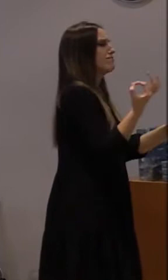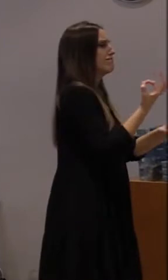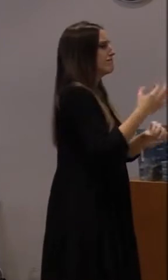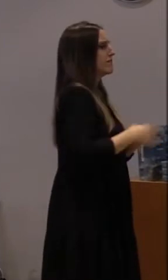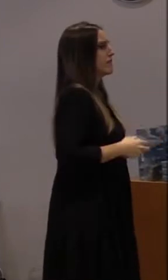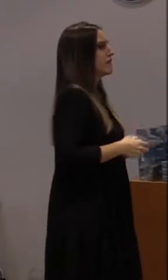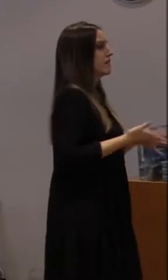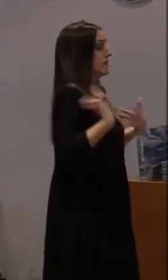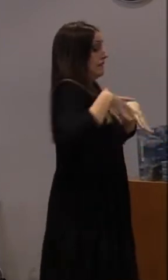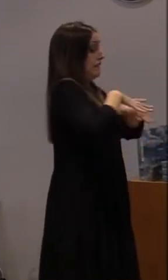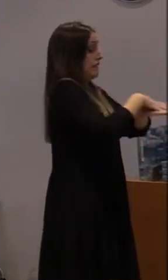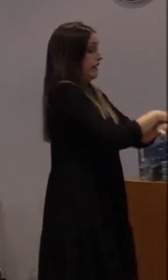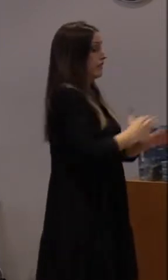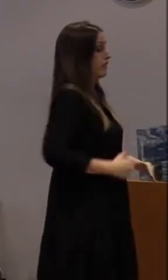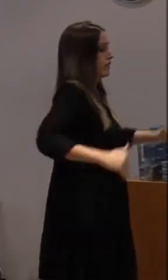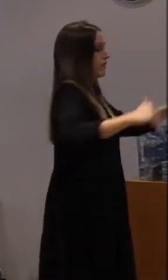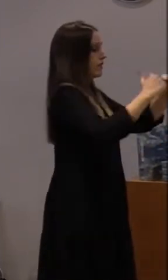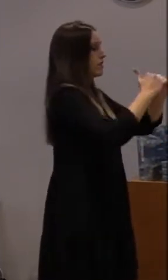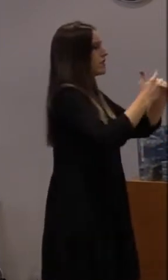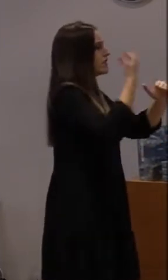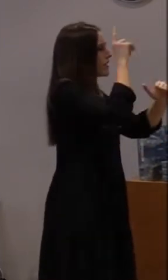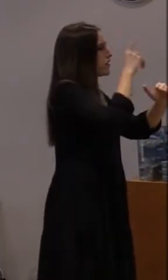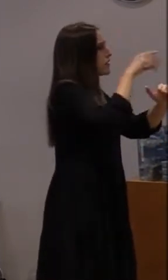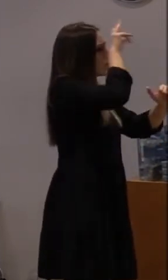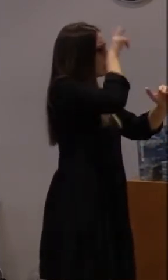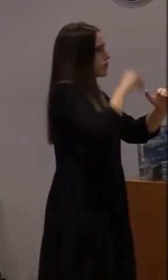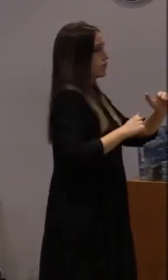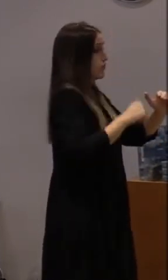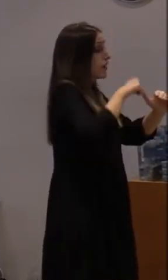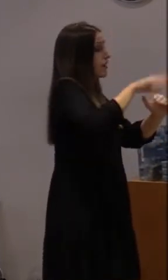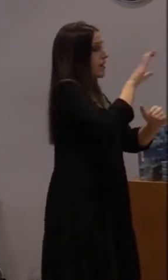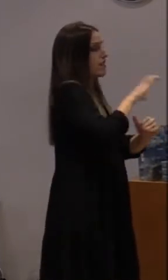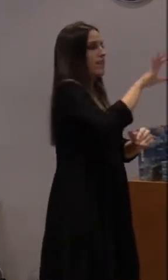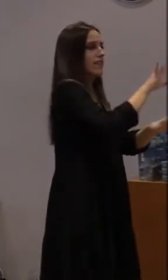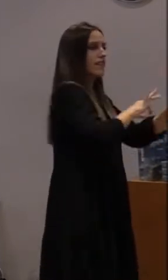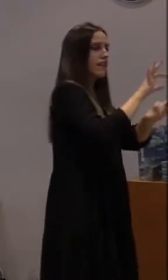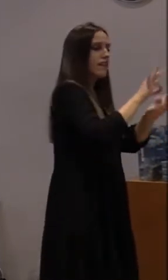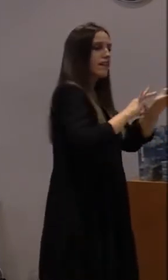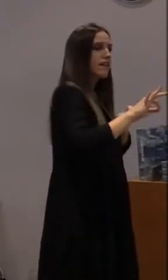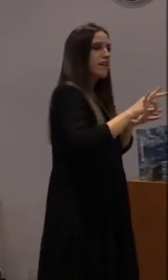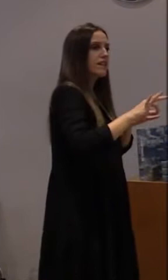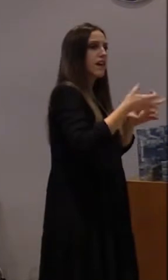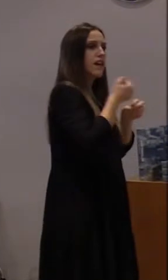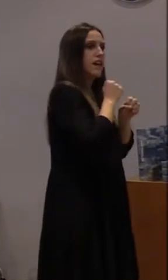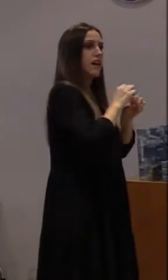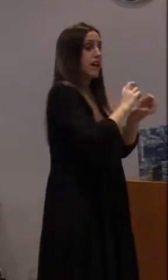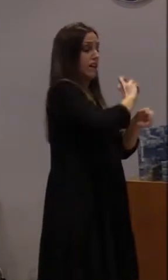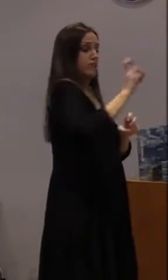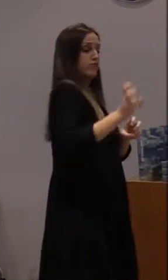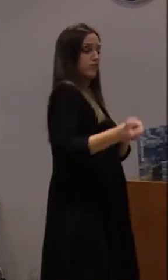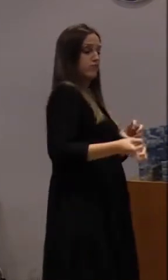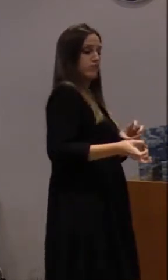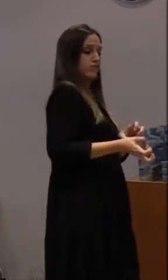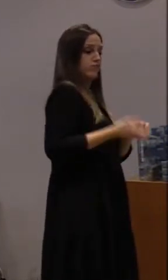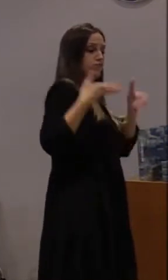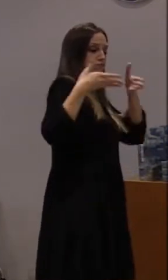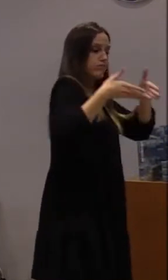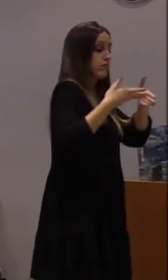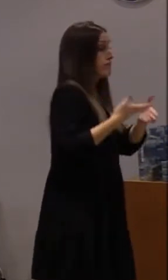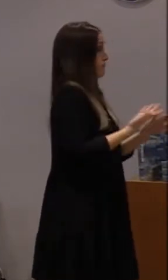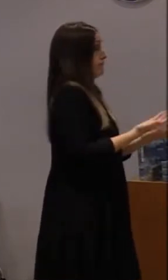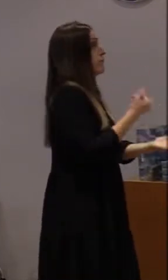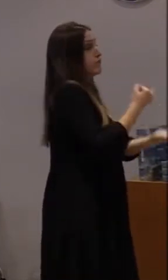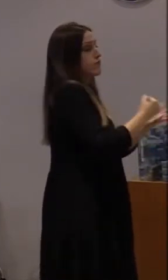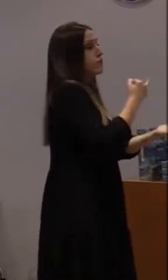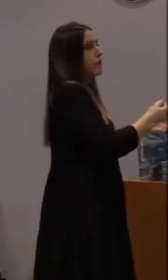garantizar la integración y la igualdad. Sabéis que nos preocupa en Ciencia a la Carta la atención a la diversidad. Prueba de ello es nuestra Ana, que nos